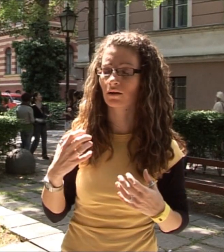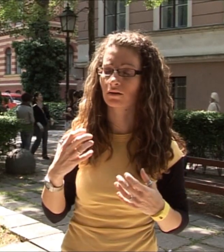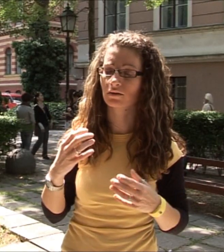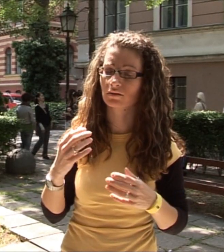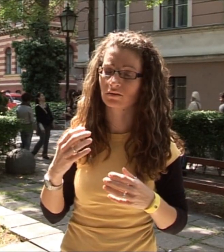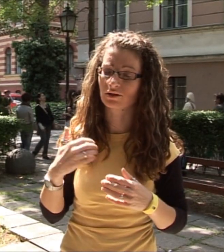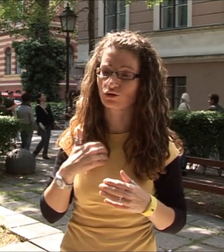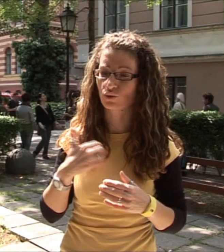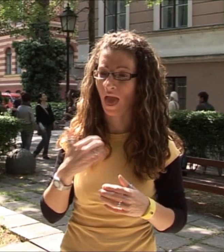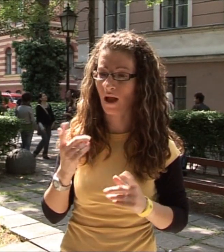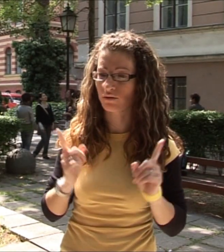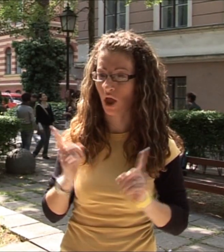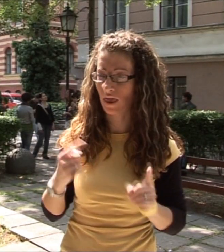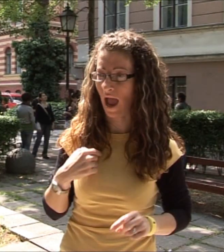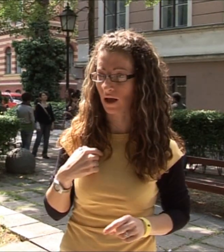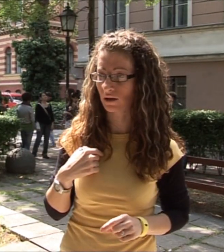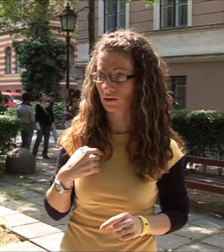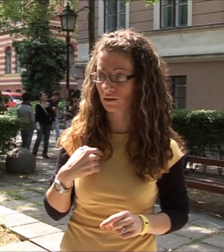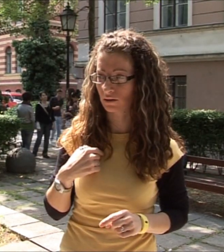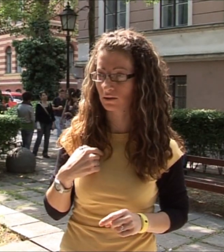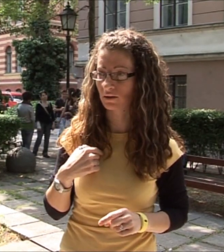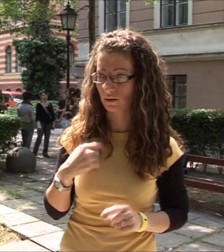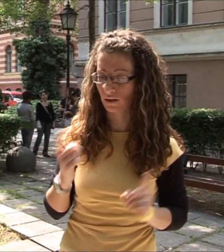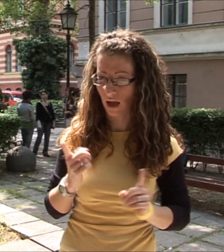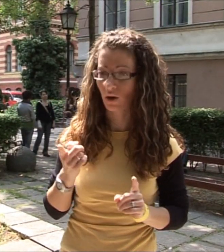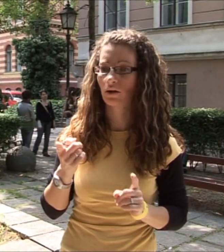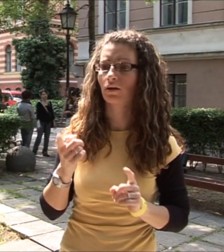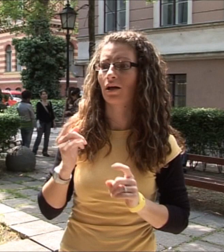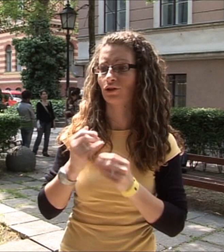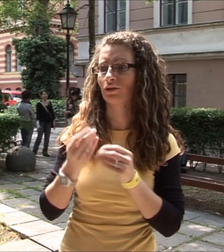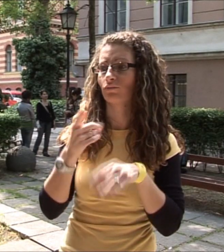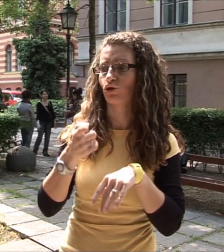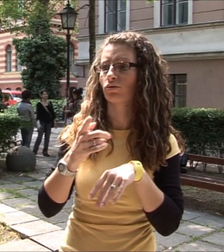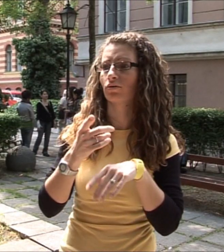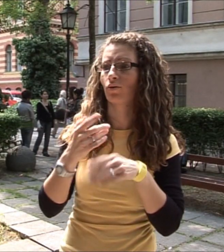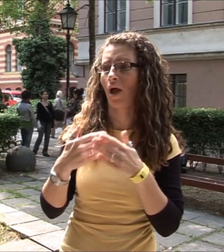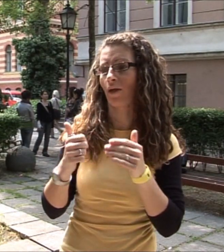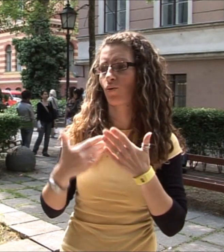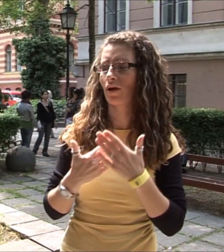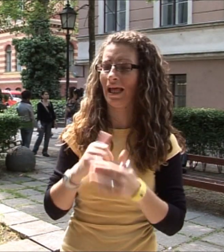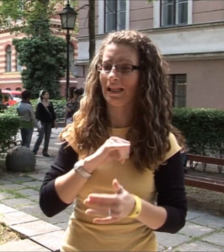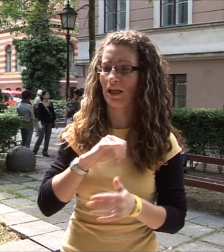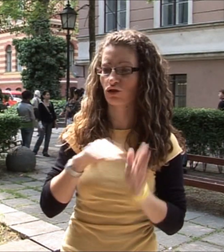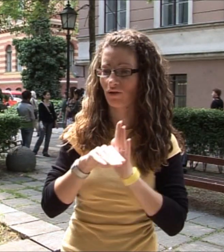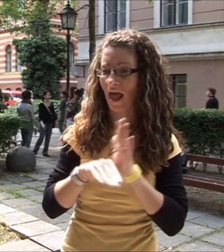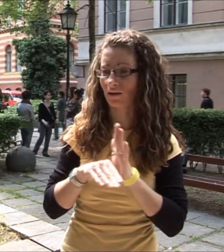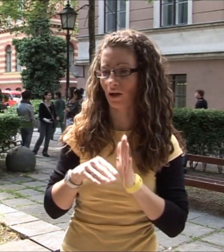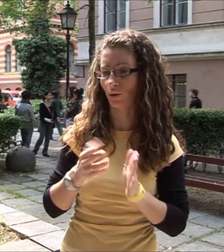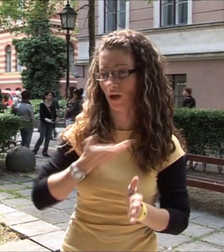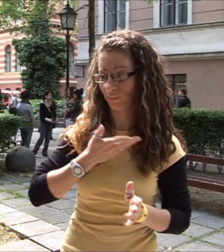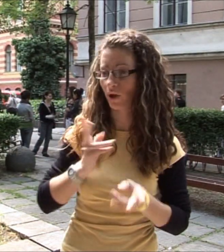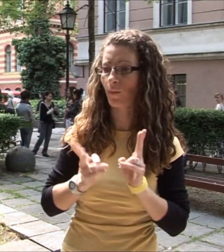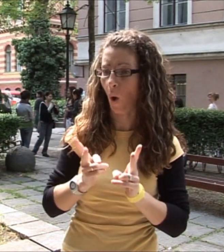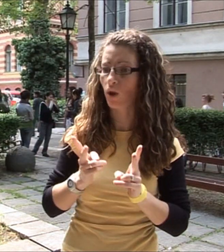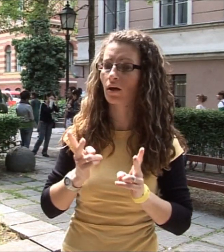a iskolában járun és most érdekes sot